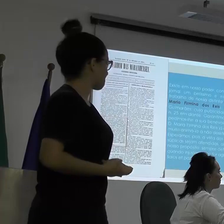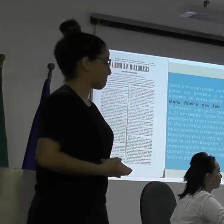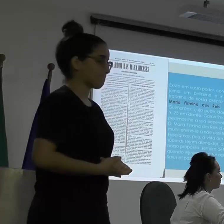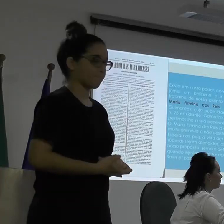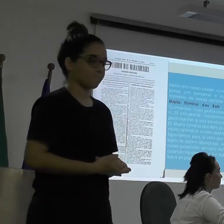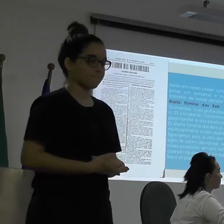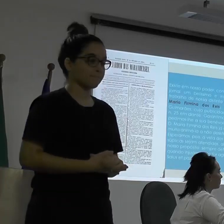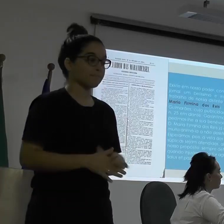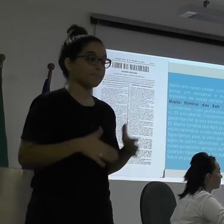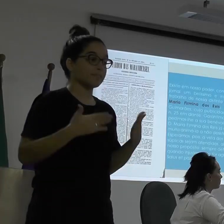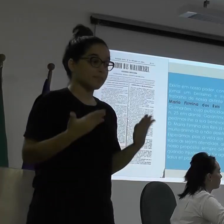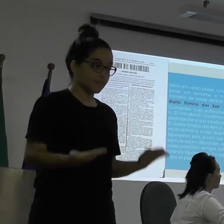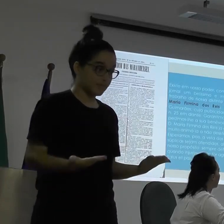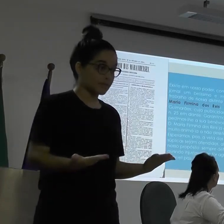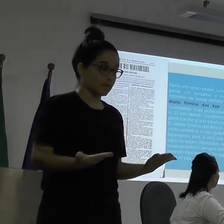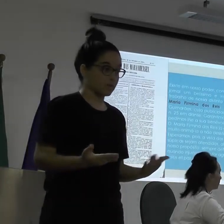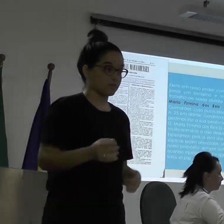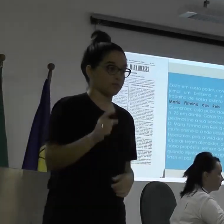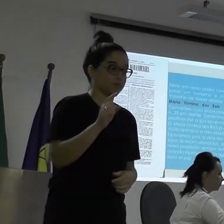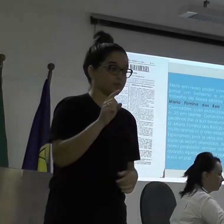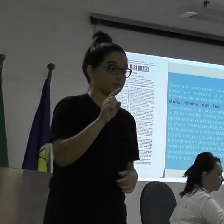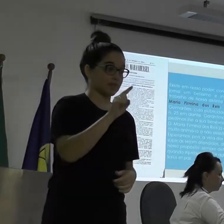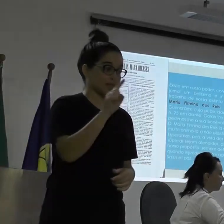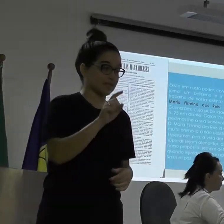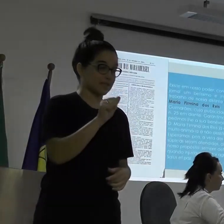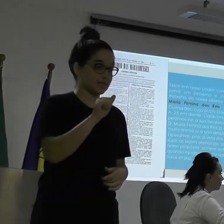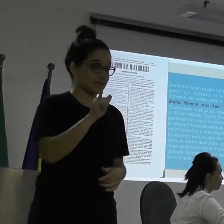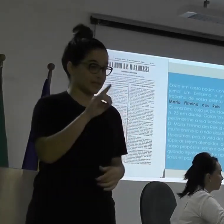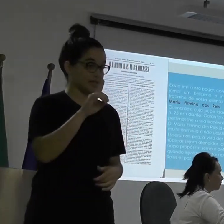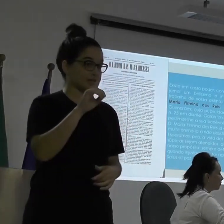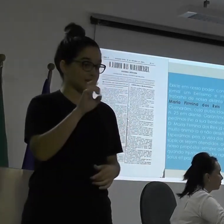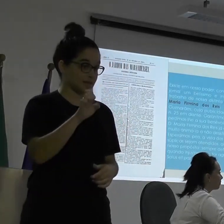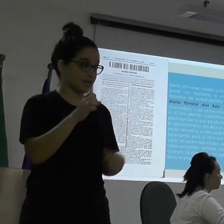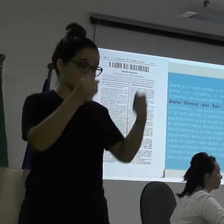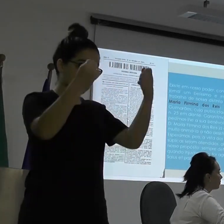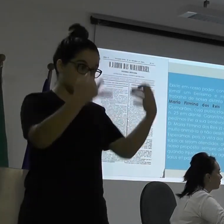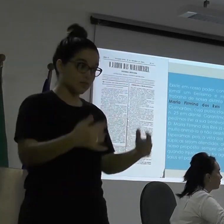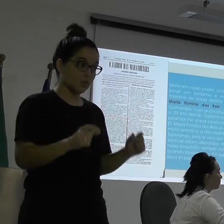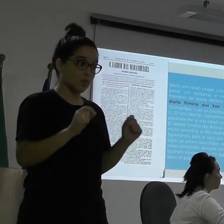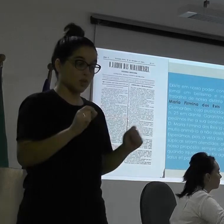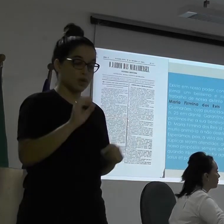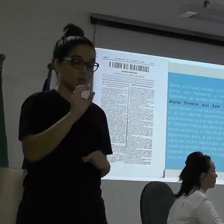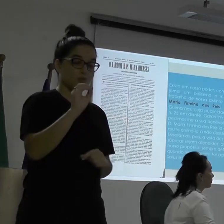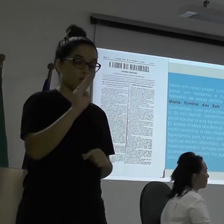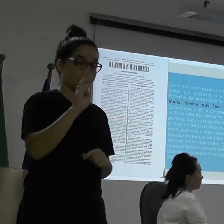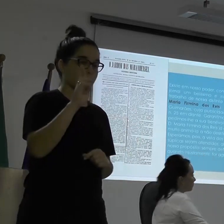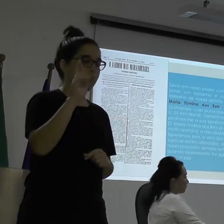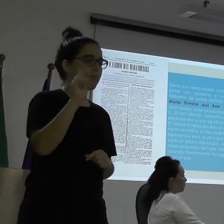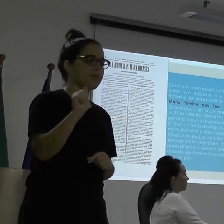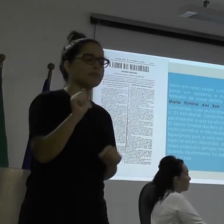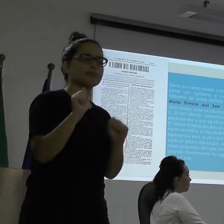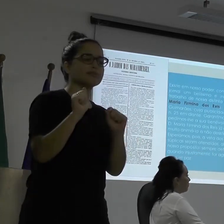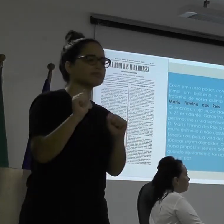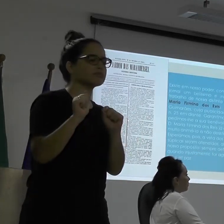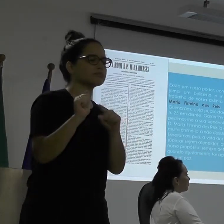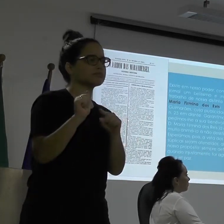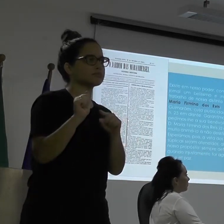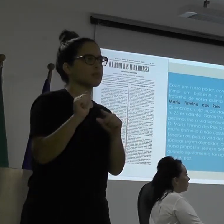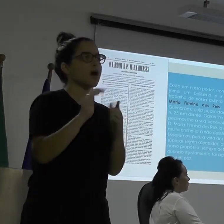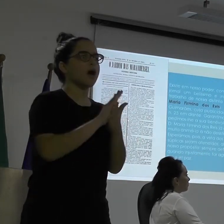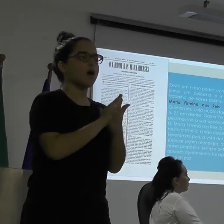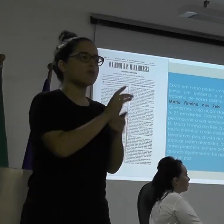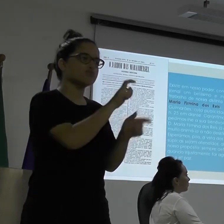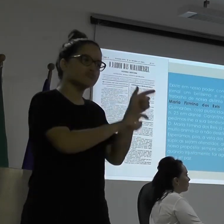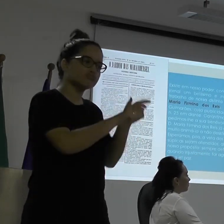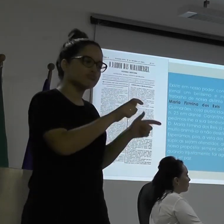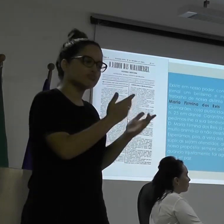Então, segundo Daizé, define a obra como o álbum, né? Que segundo os historiadores